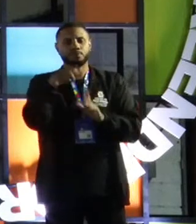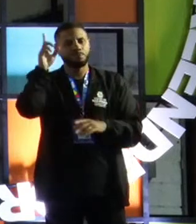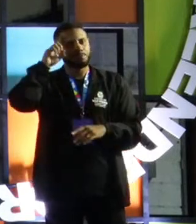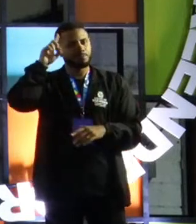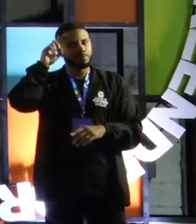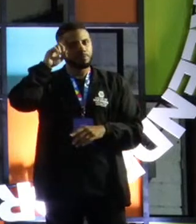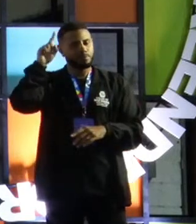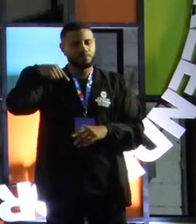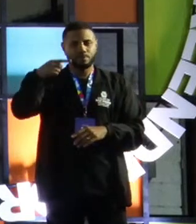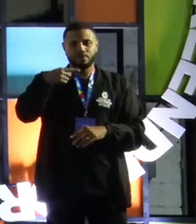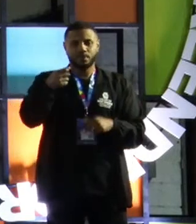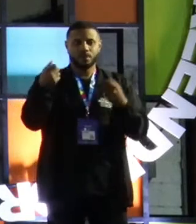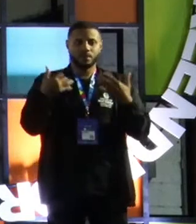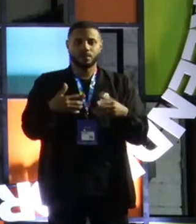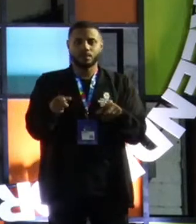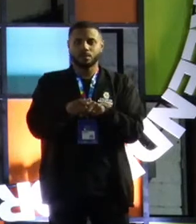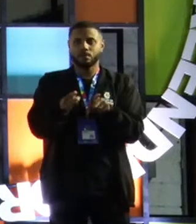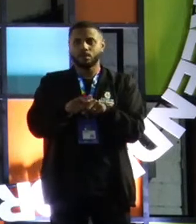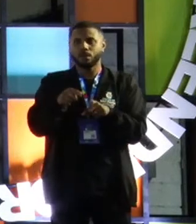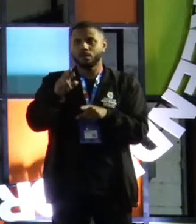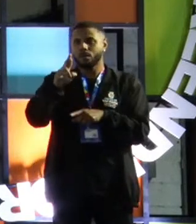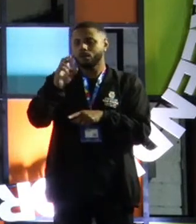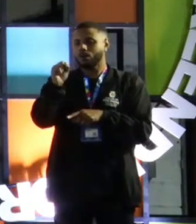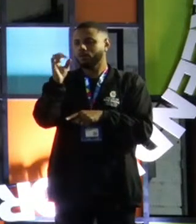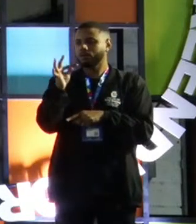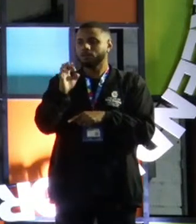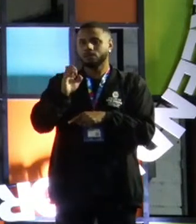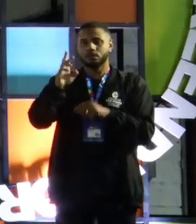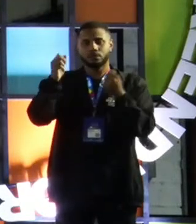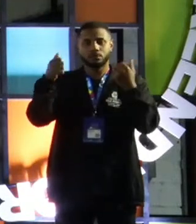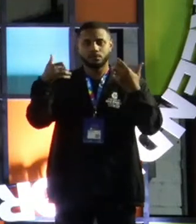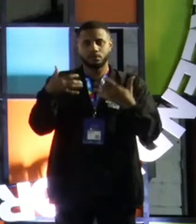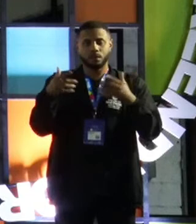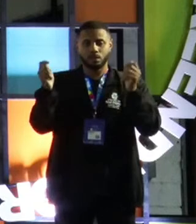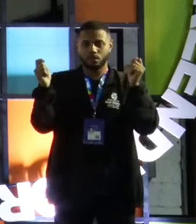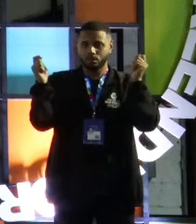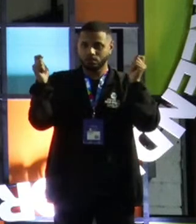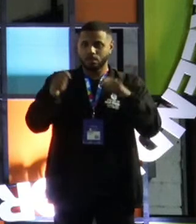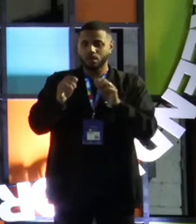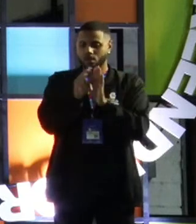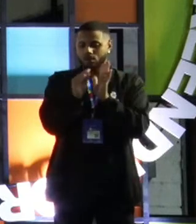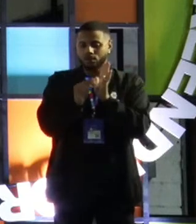tô falando um pouquinho do cenário da Husky ali, a gente procura criador de